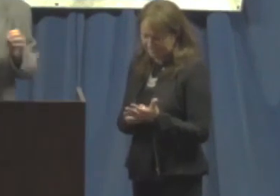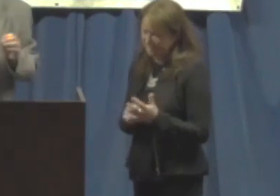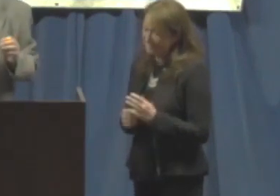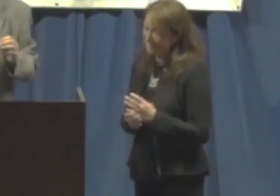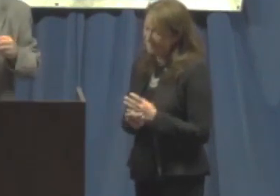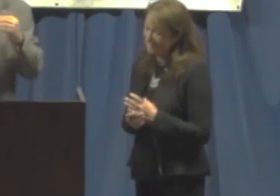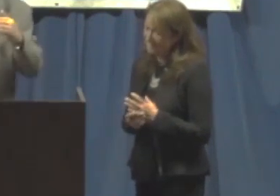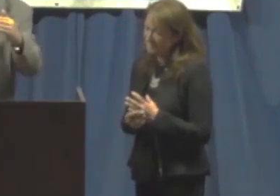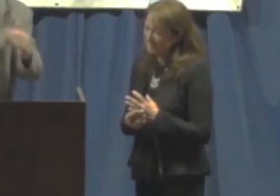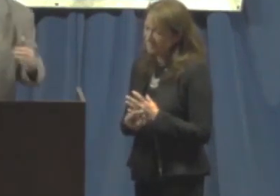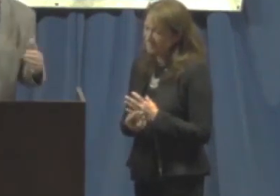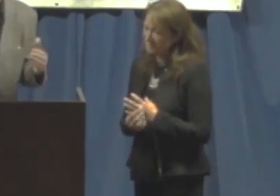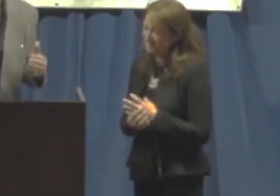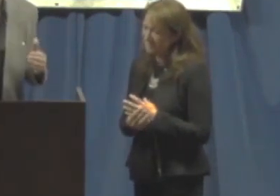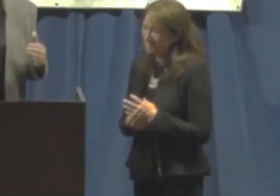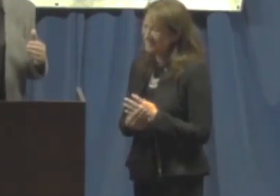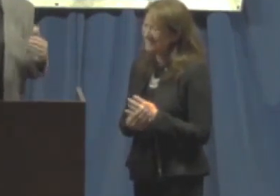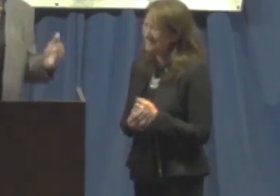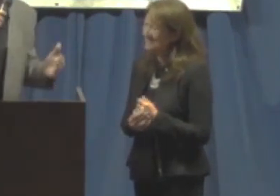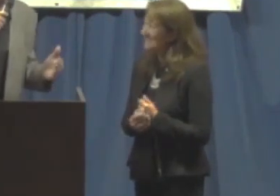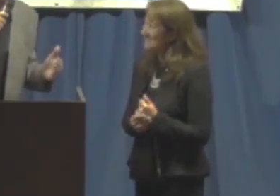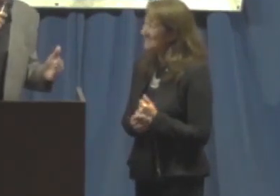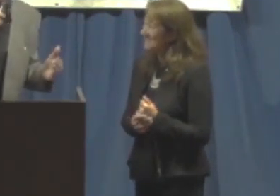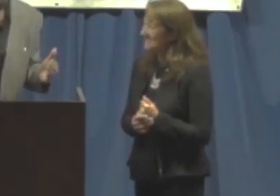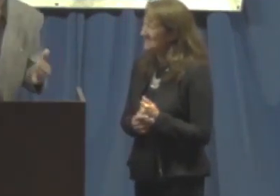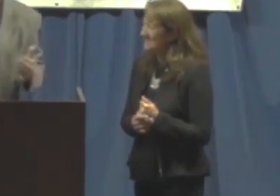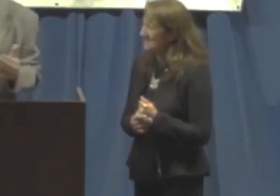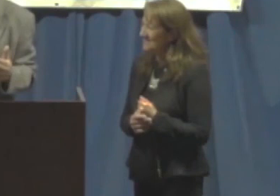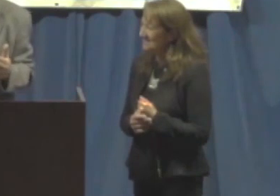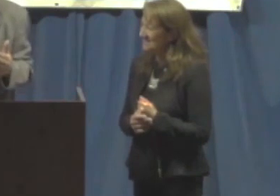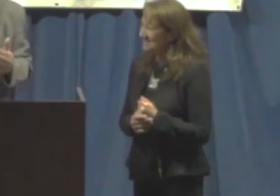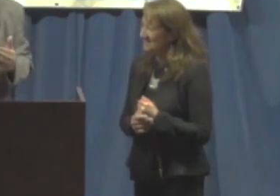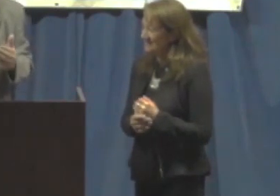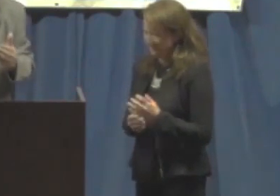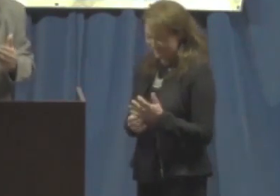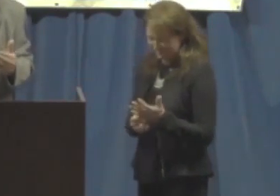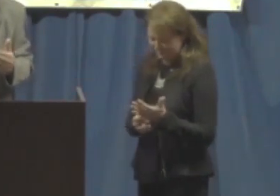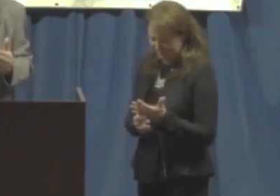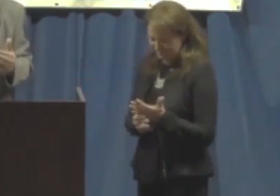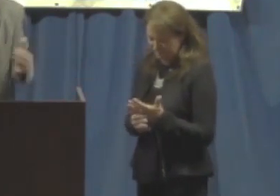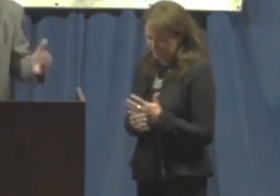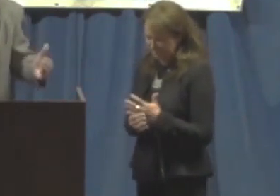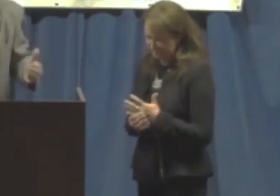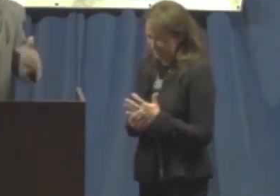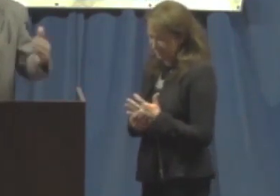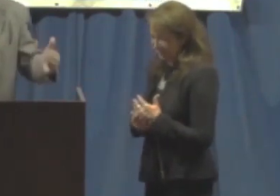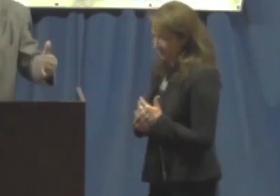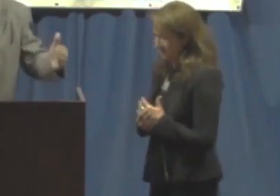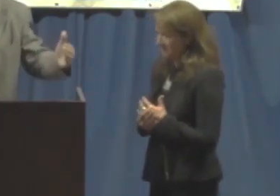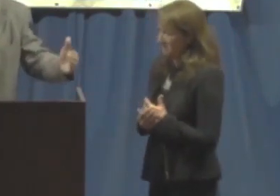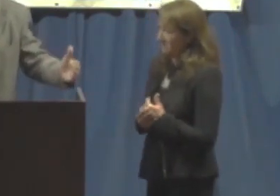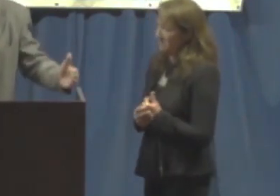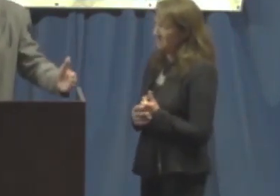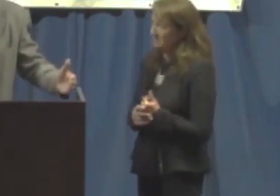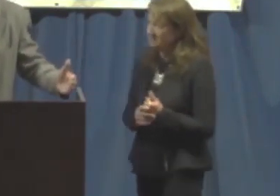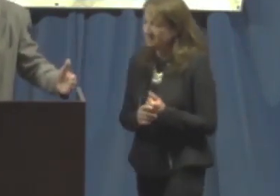y lo quise si es muy rápido pero no podía dejar de decirlo porque creo que todos debemos conocer que está quedando